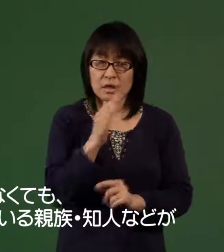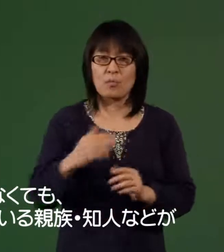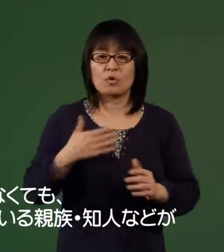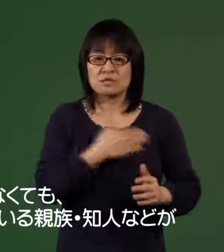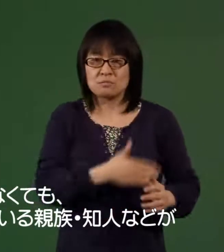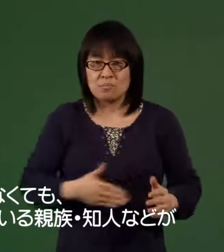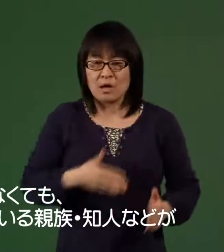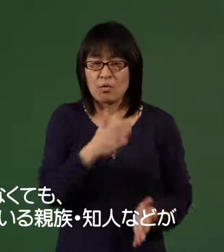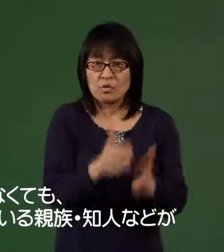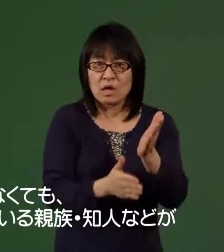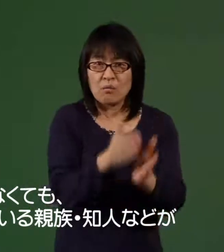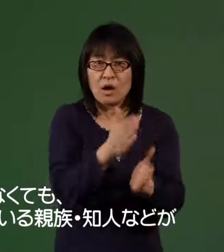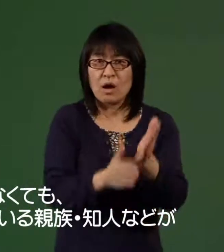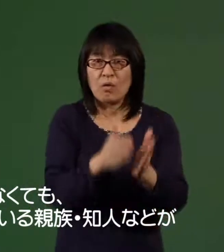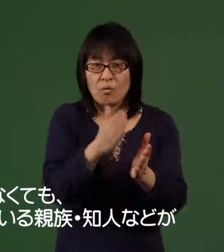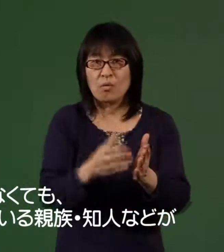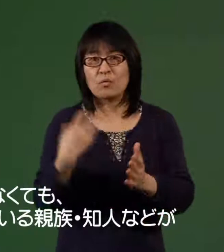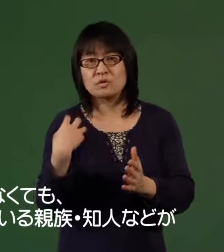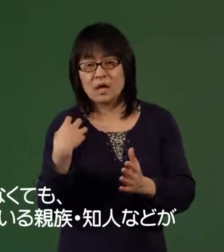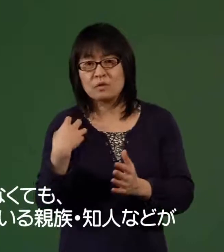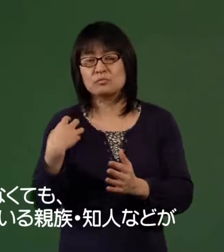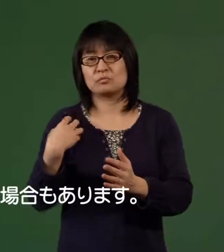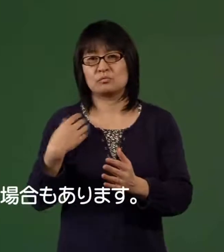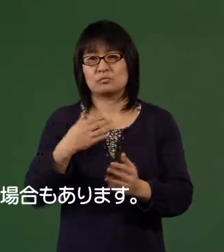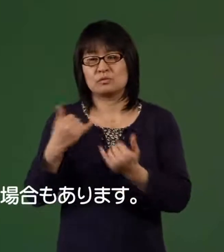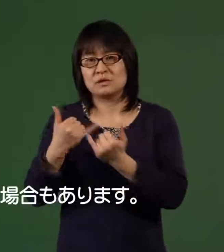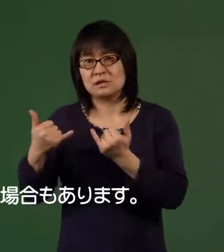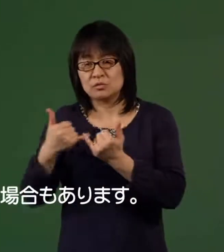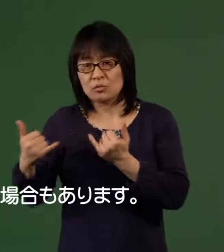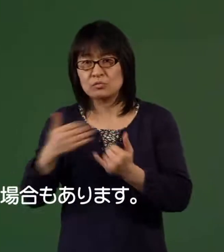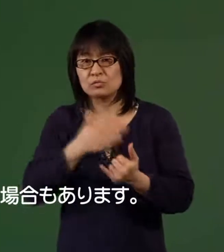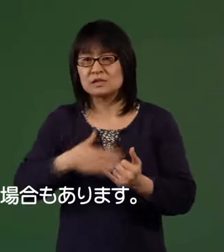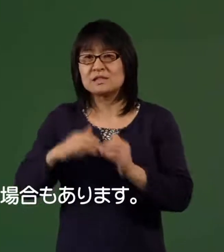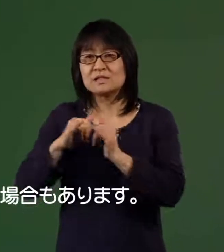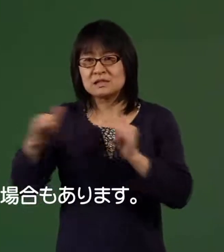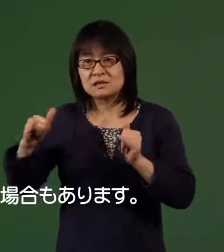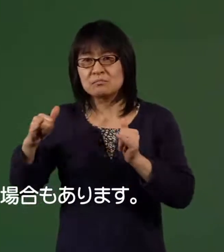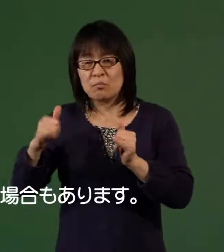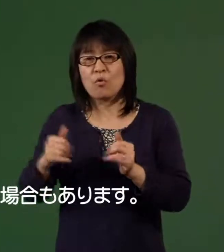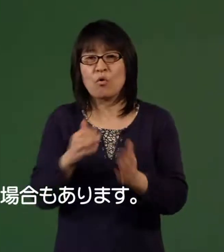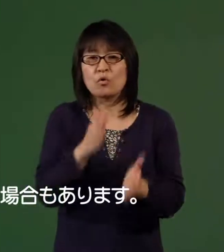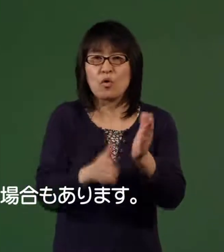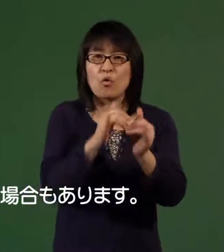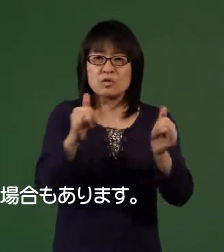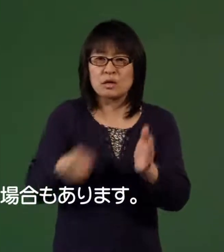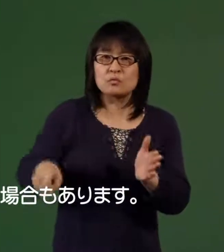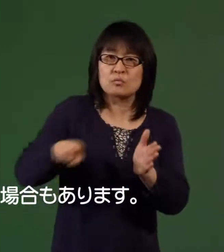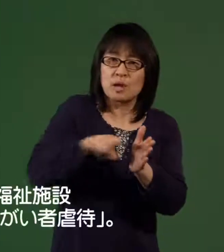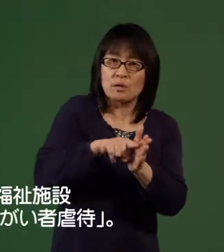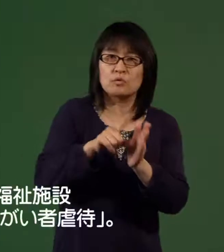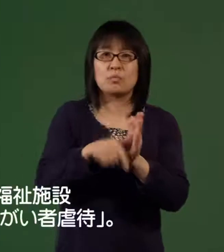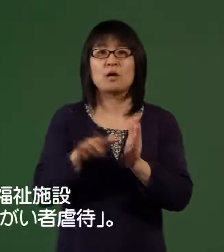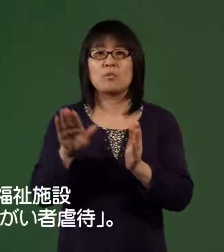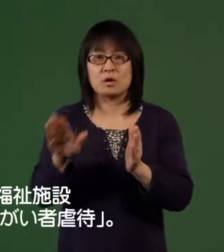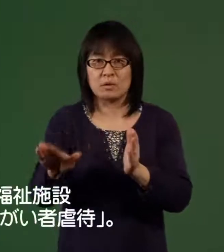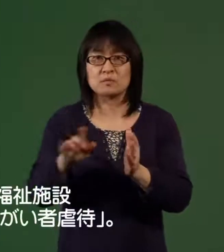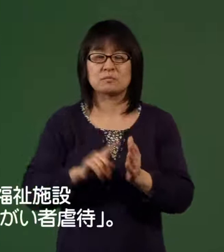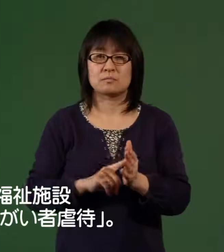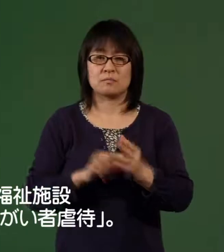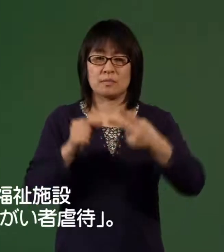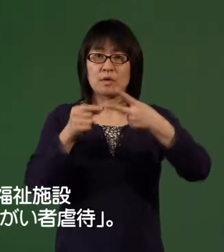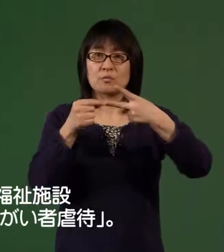の世話をしている親族知人などが容赦に該当する場合もあります二つ目は